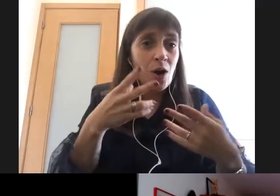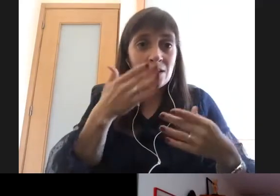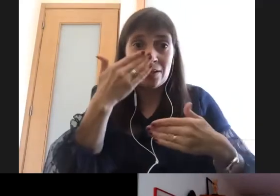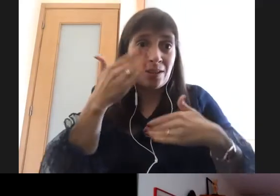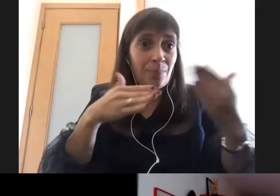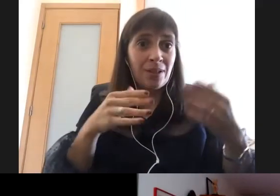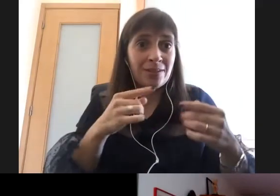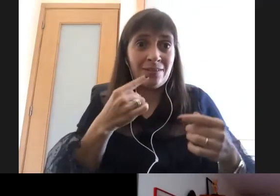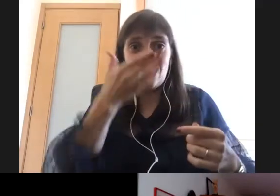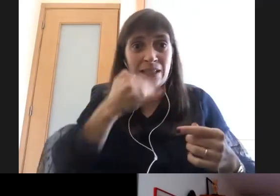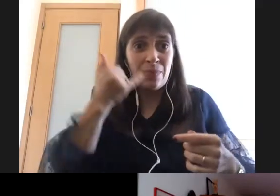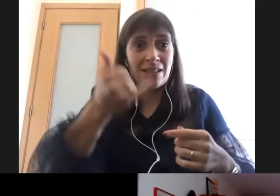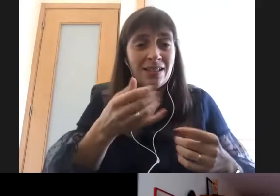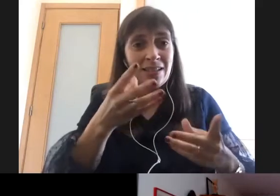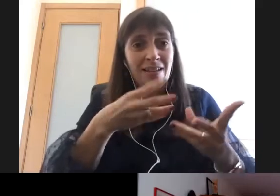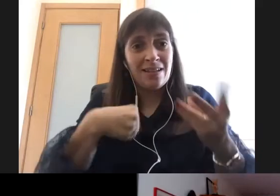Nessa semana você está apanhando mais que lado.